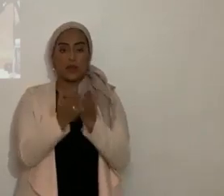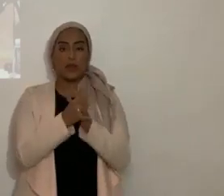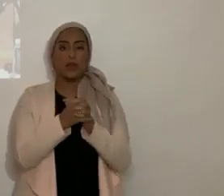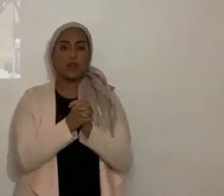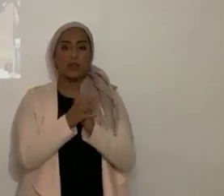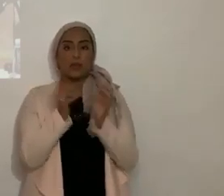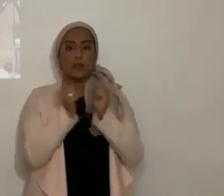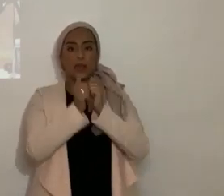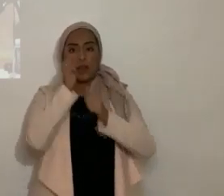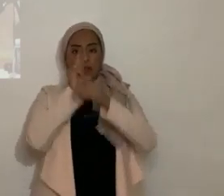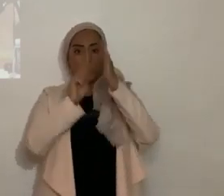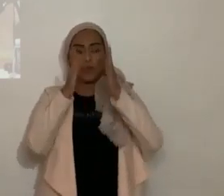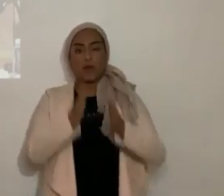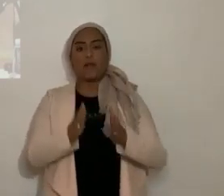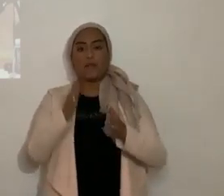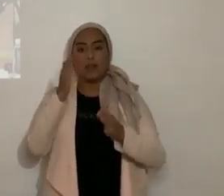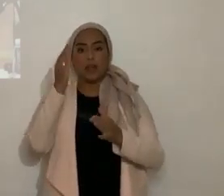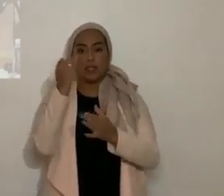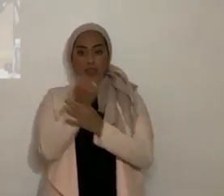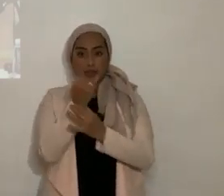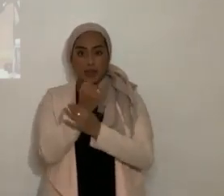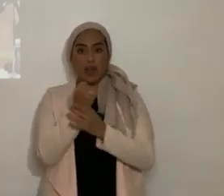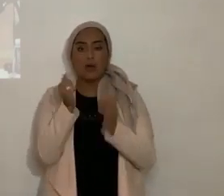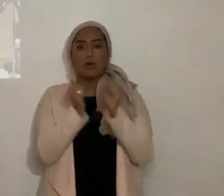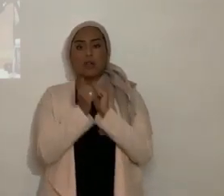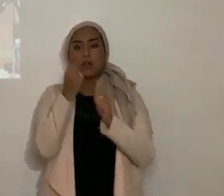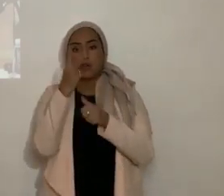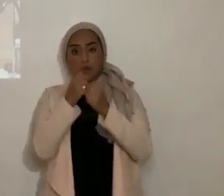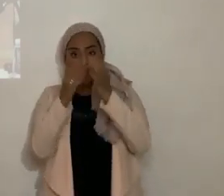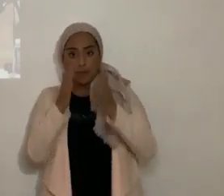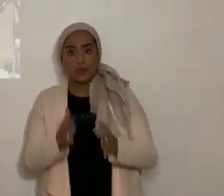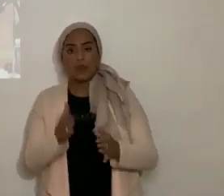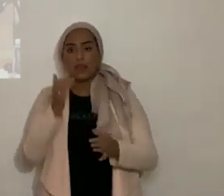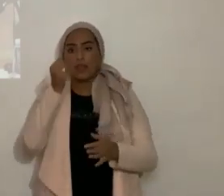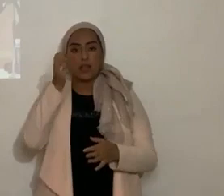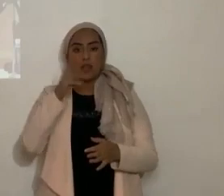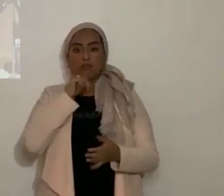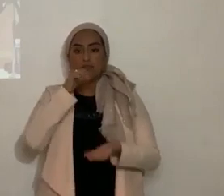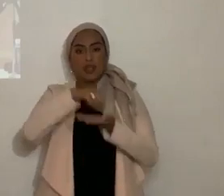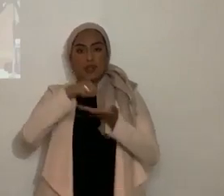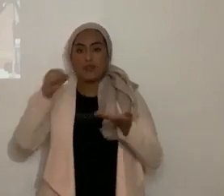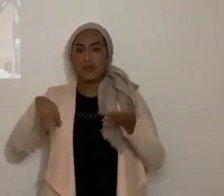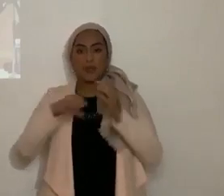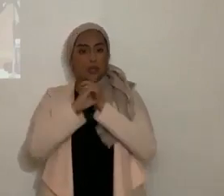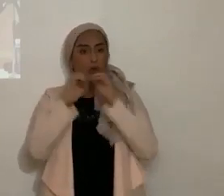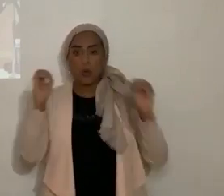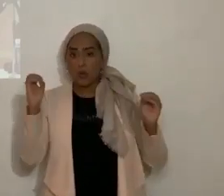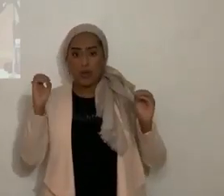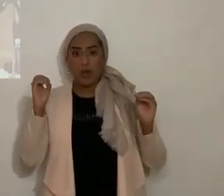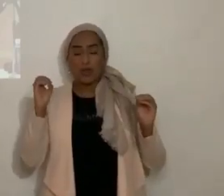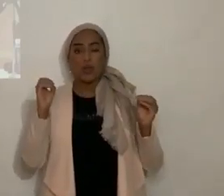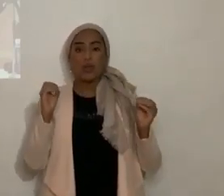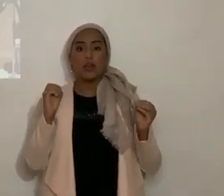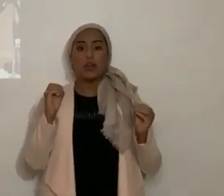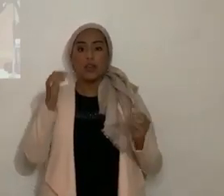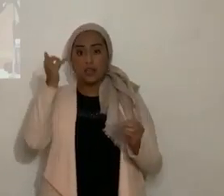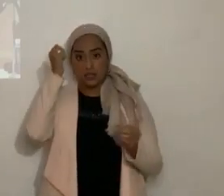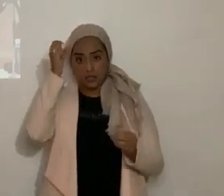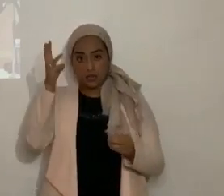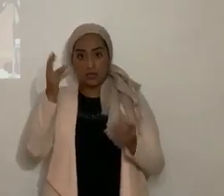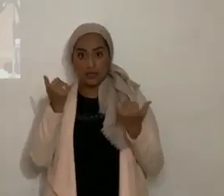¿sí? Con el profeta Jeremías, con los discípulos. Yahshua no abandona a nadie. Él, en este